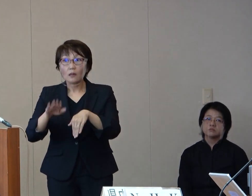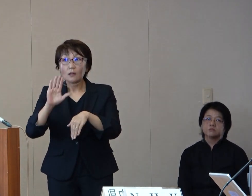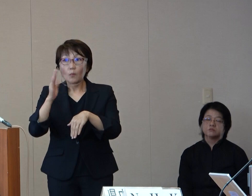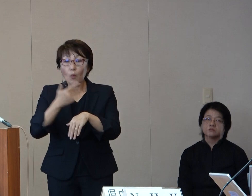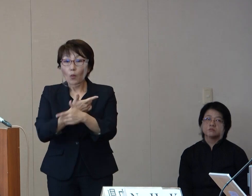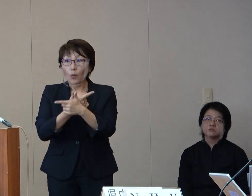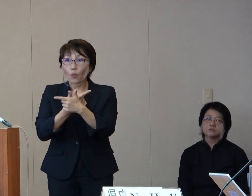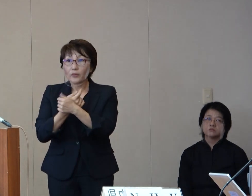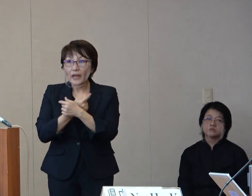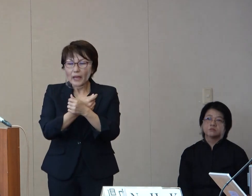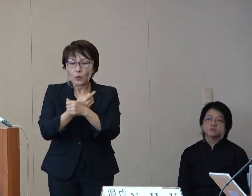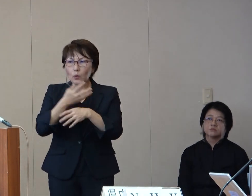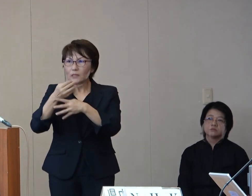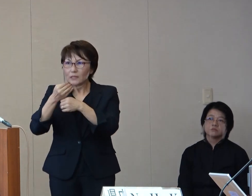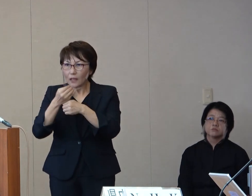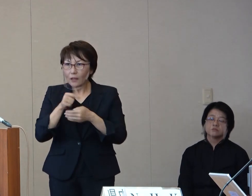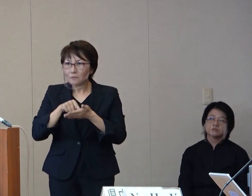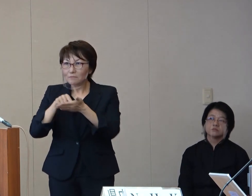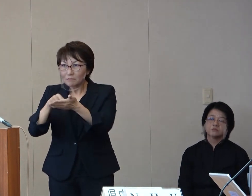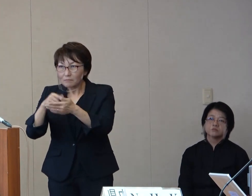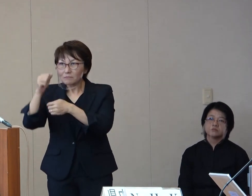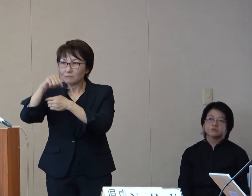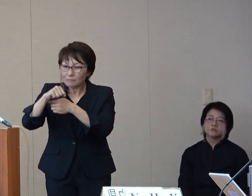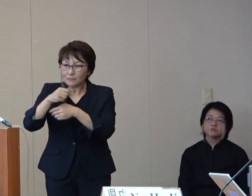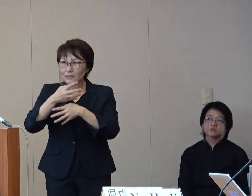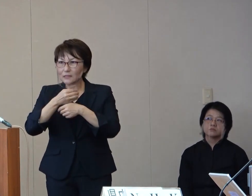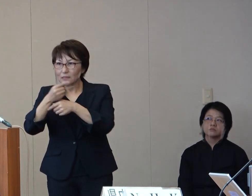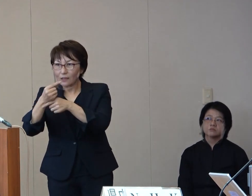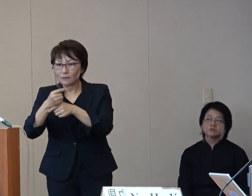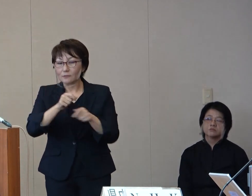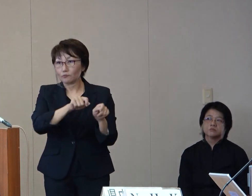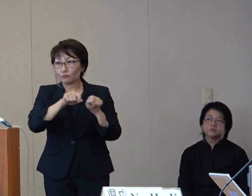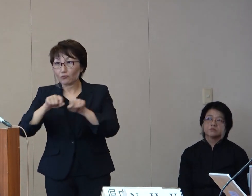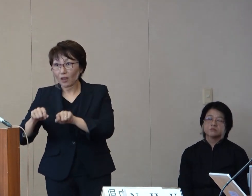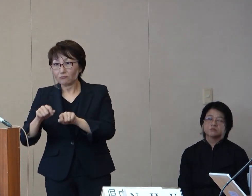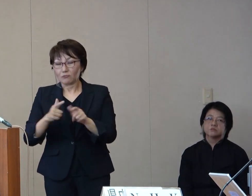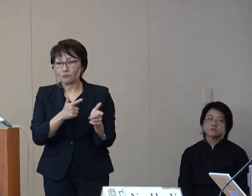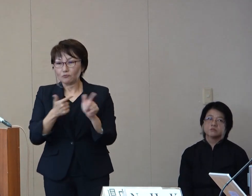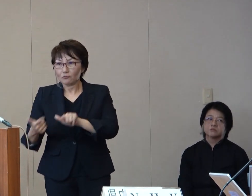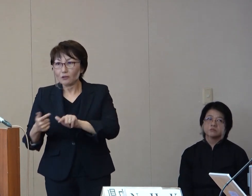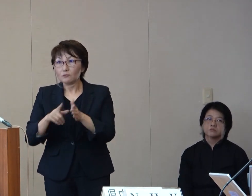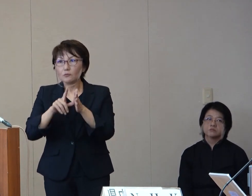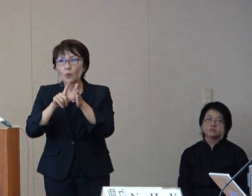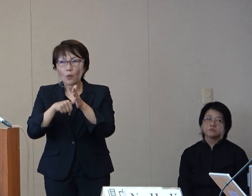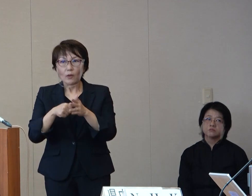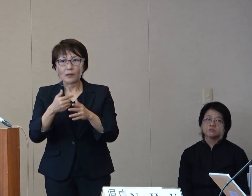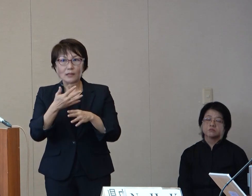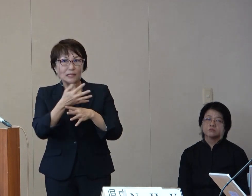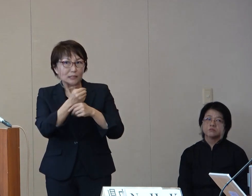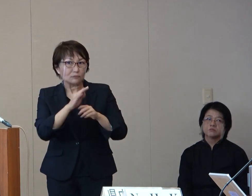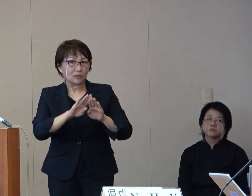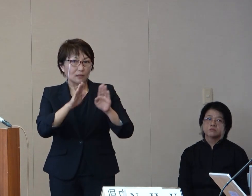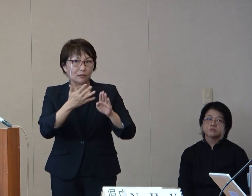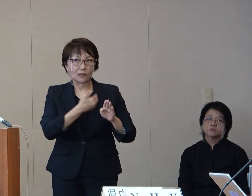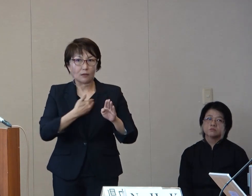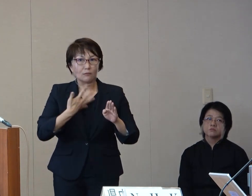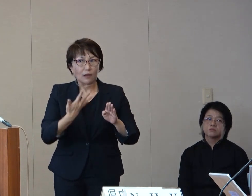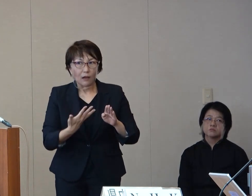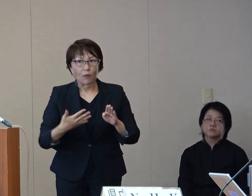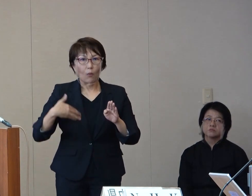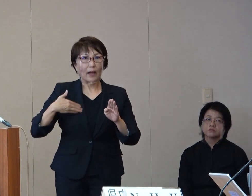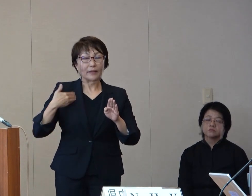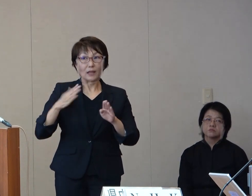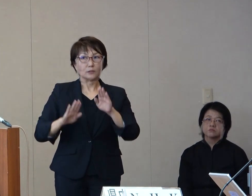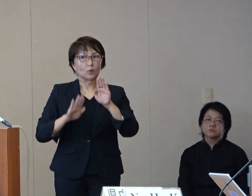もお互いの日経がかみ合わないしかもの理系が遅れるといつ開催されるかわからないそういう様々な状況